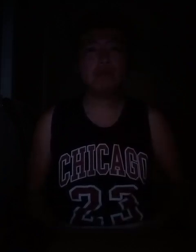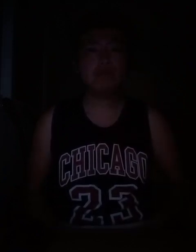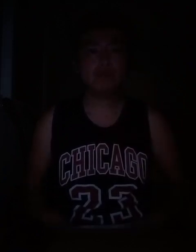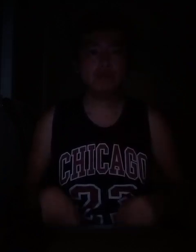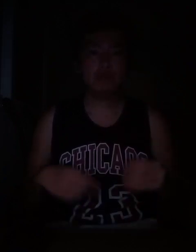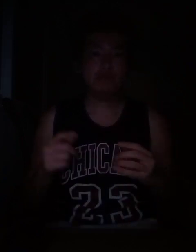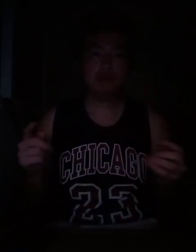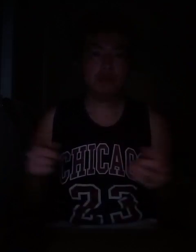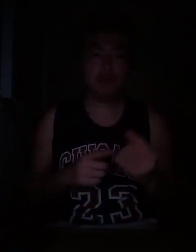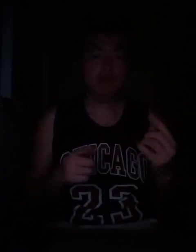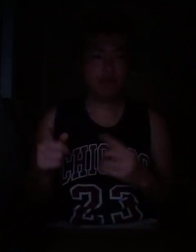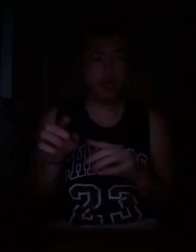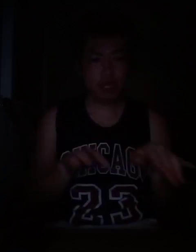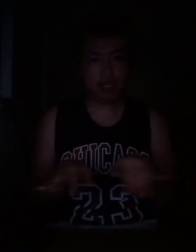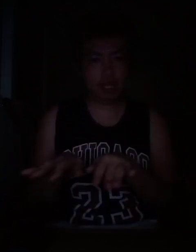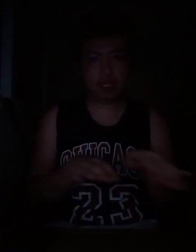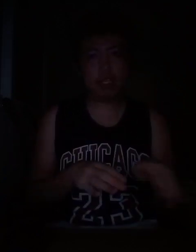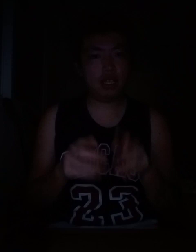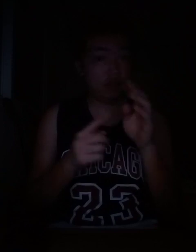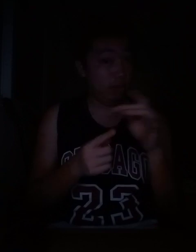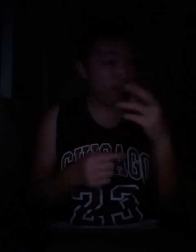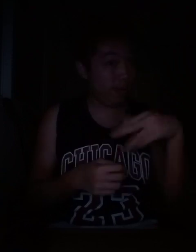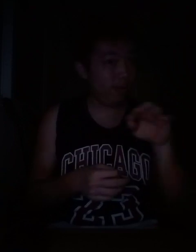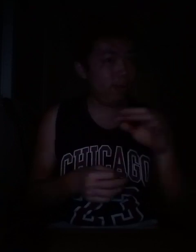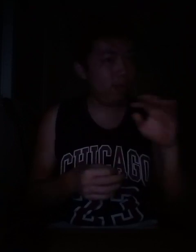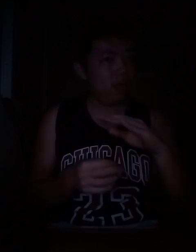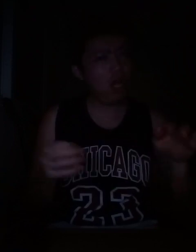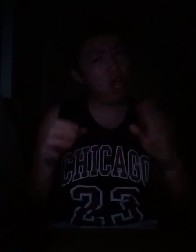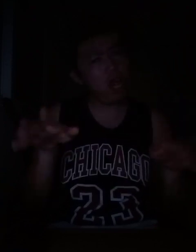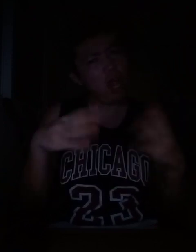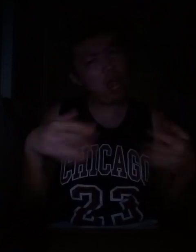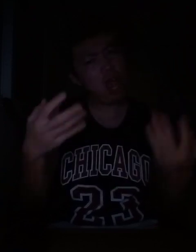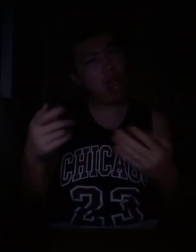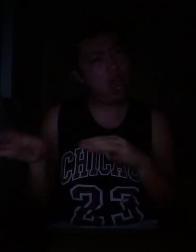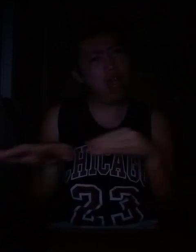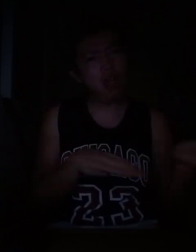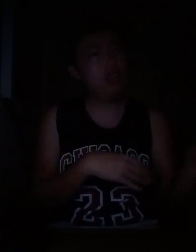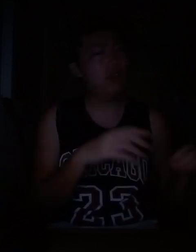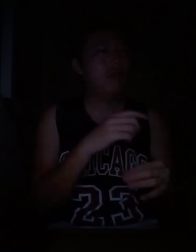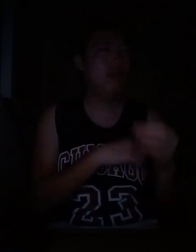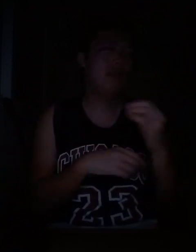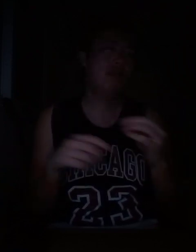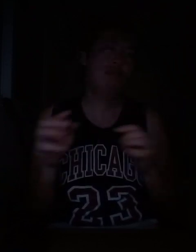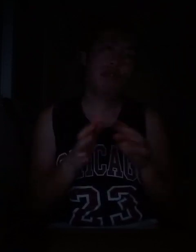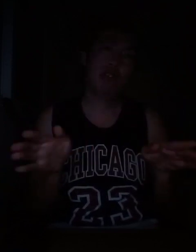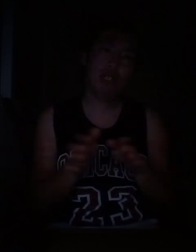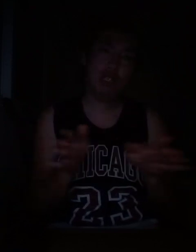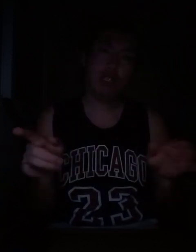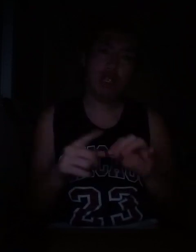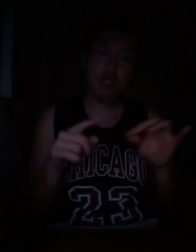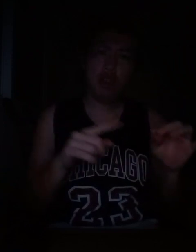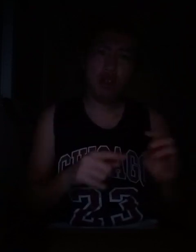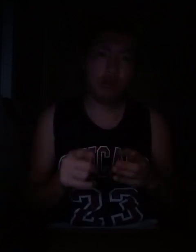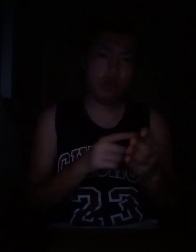네, 제가 해안가 일대를 살펴봤는데 강풍과 해일 피해가 우려되는 바닷가 인접 상인들의 손길이